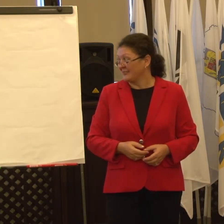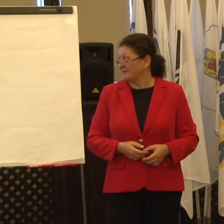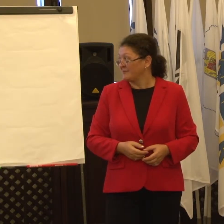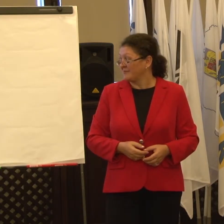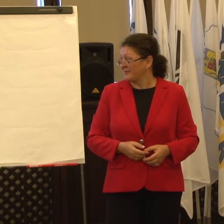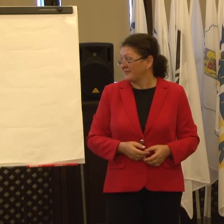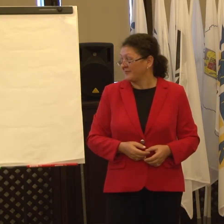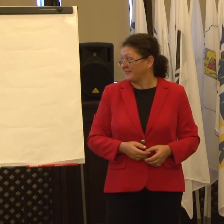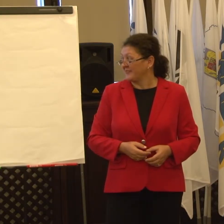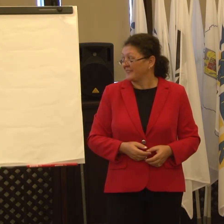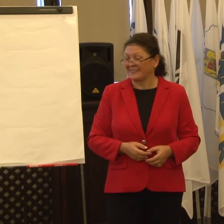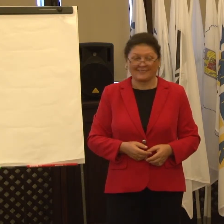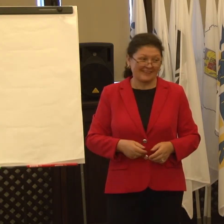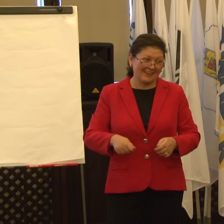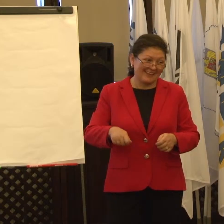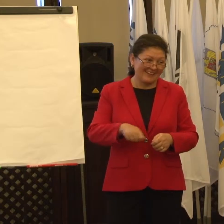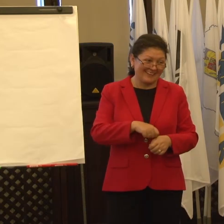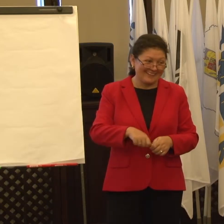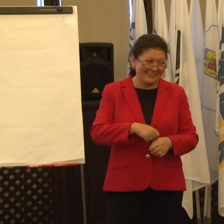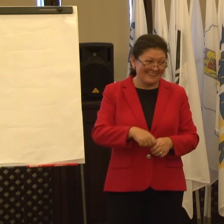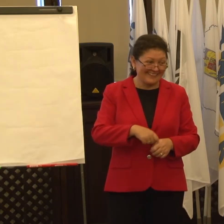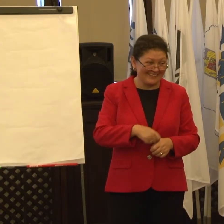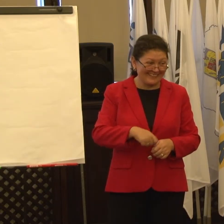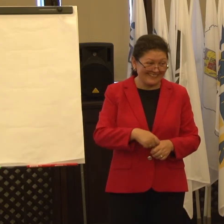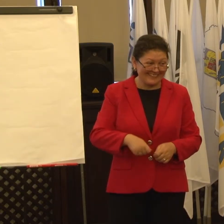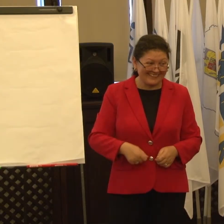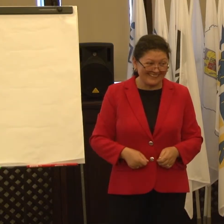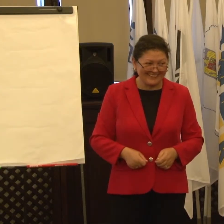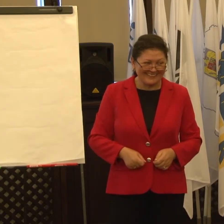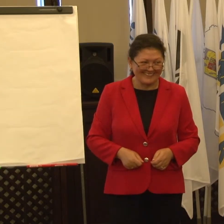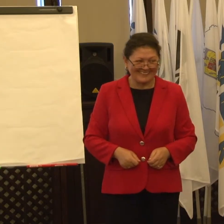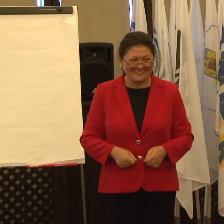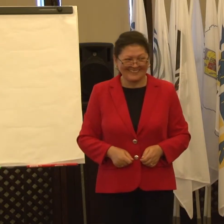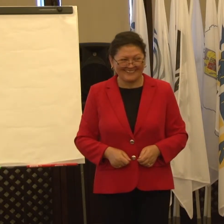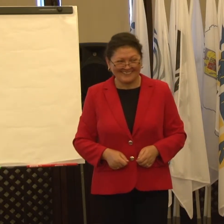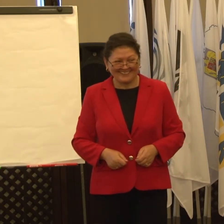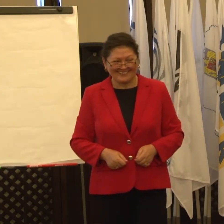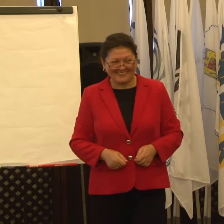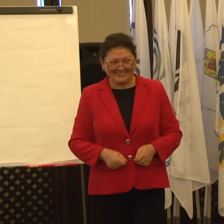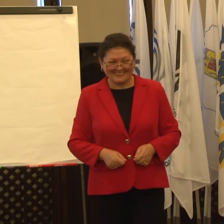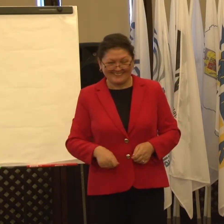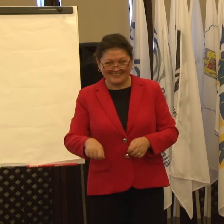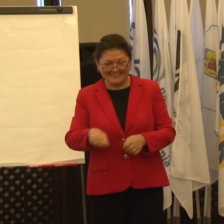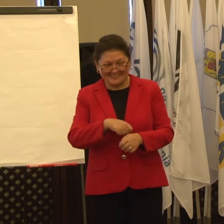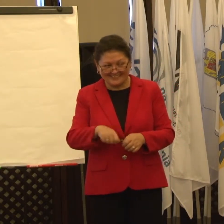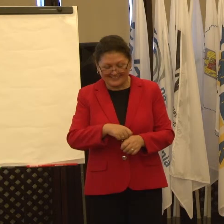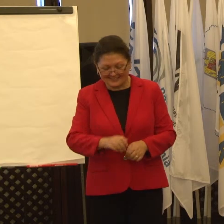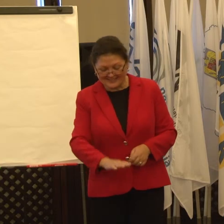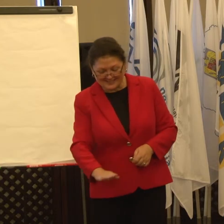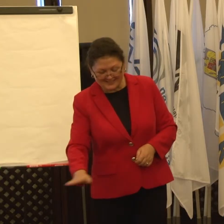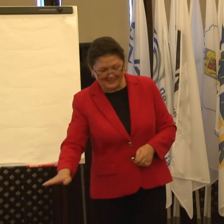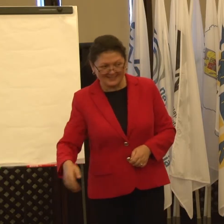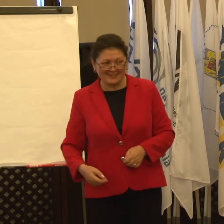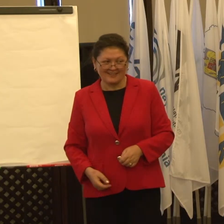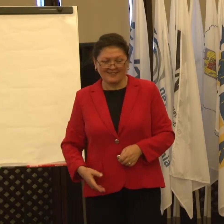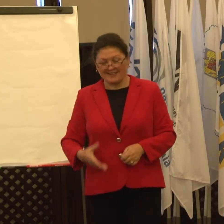copilul. Așa este. Din copilărie, cu orice alt copil, nu numai cu cel cu dizabilități, și cu copilul tipic. Uităm însă lucrul